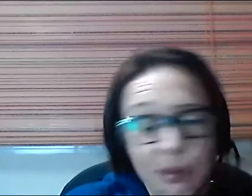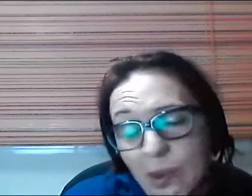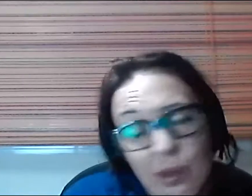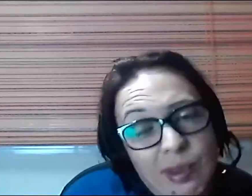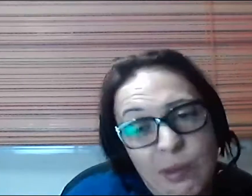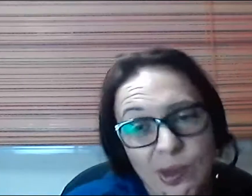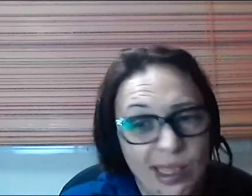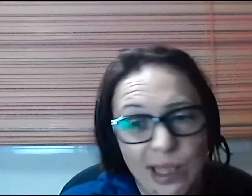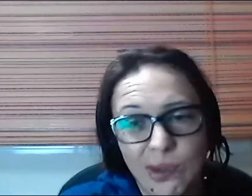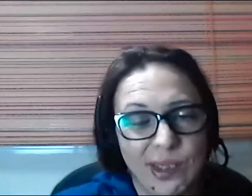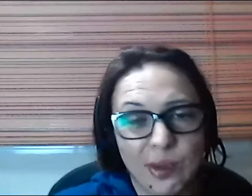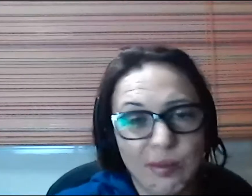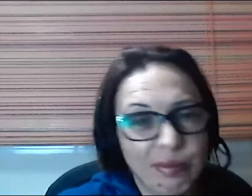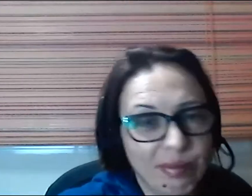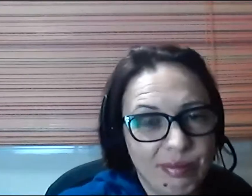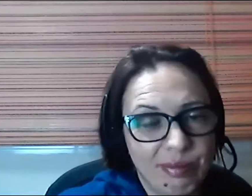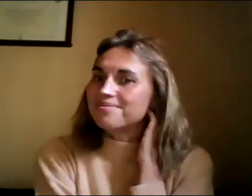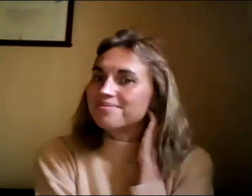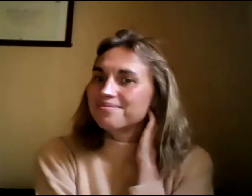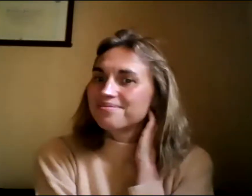no puedo aportar nada, lo siento.